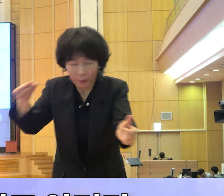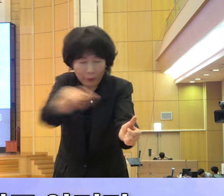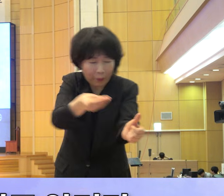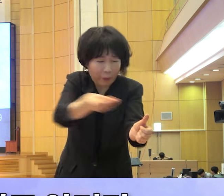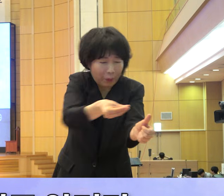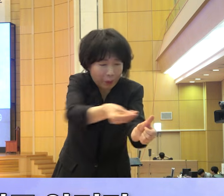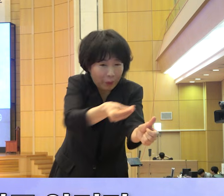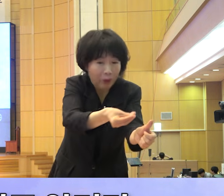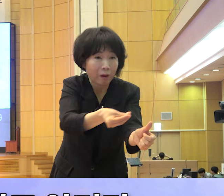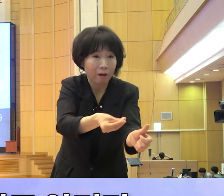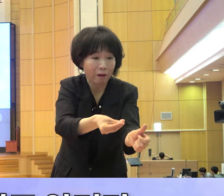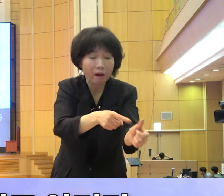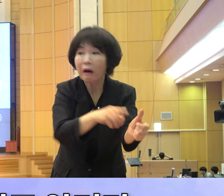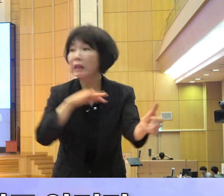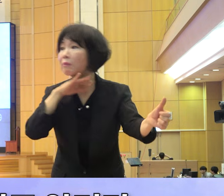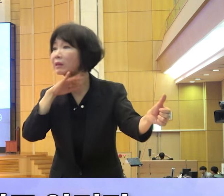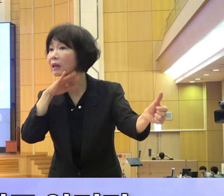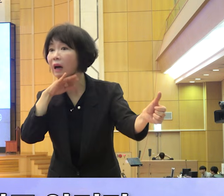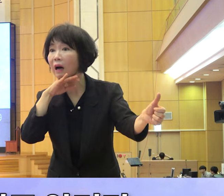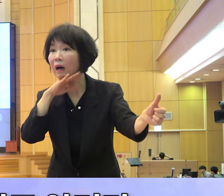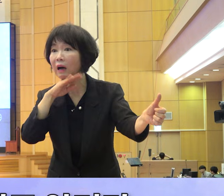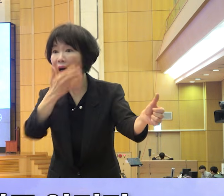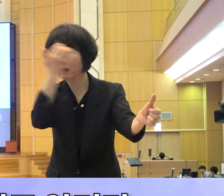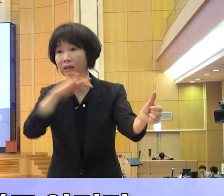그 아들이 청년이에요. 청년.